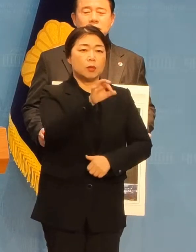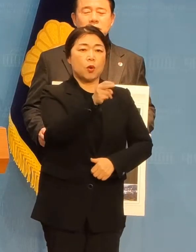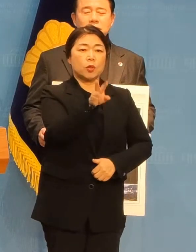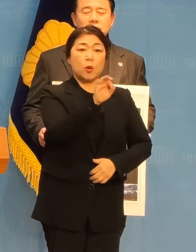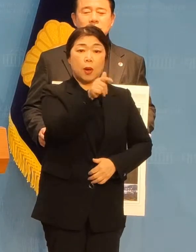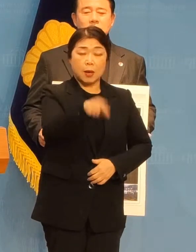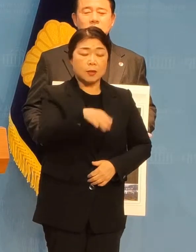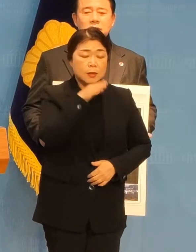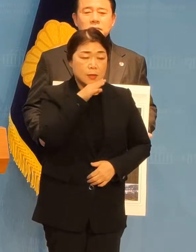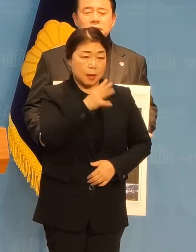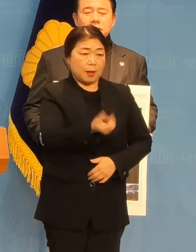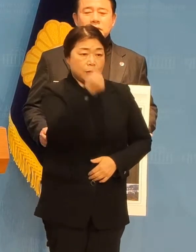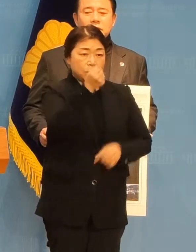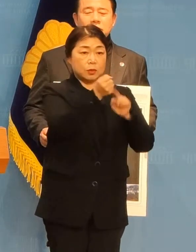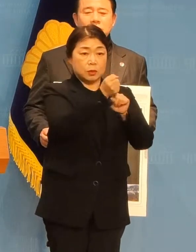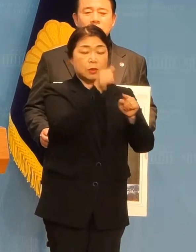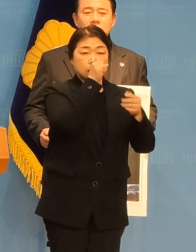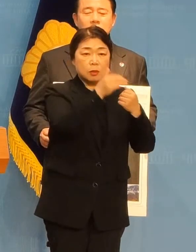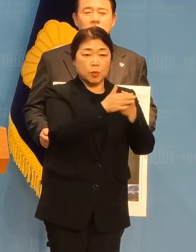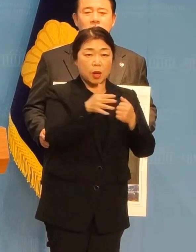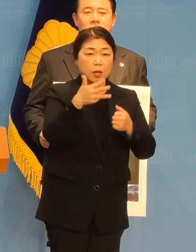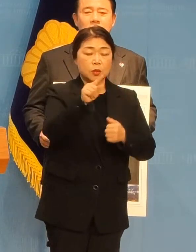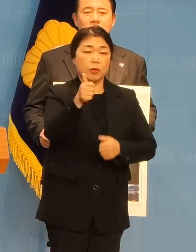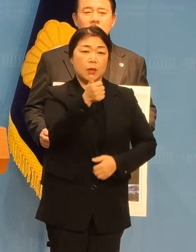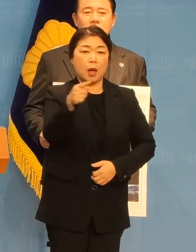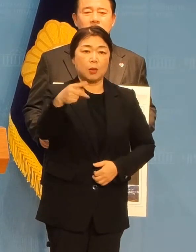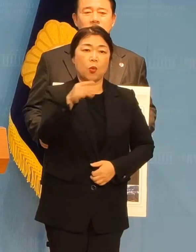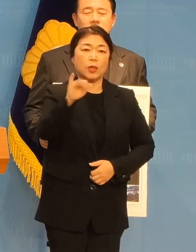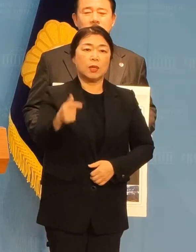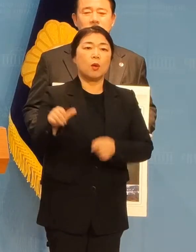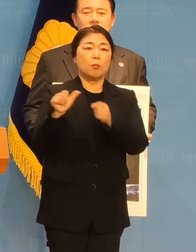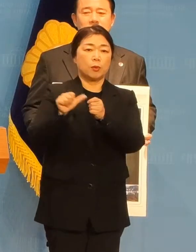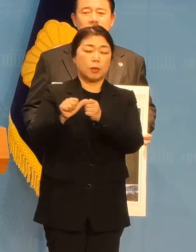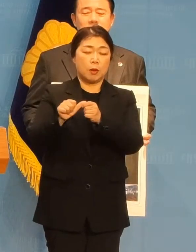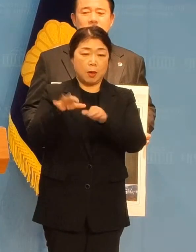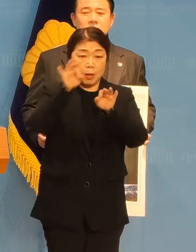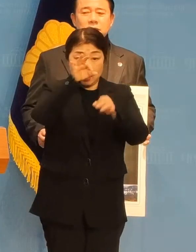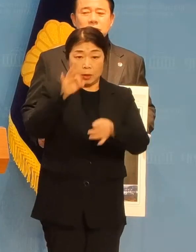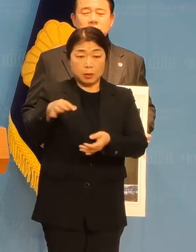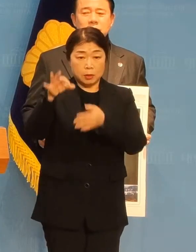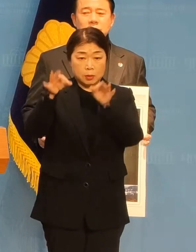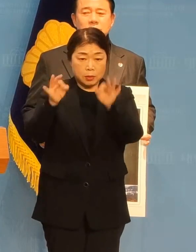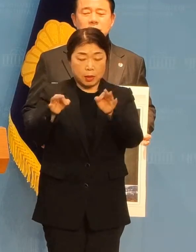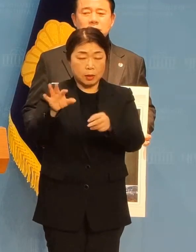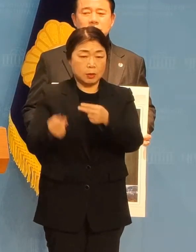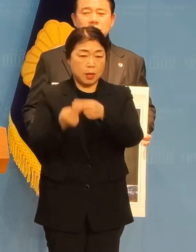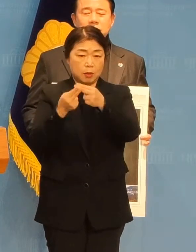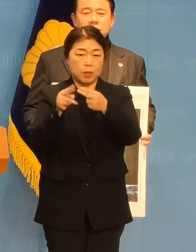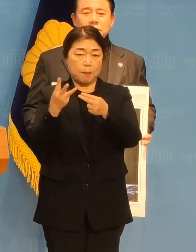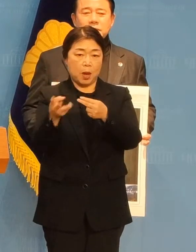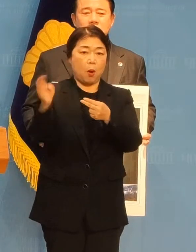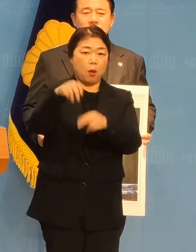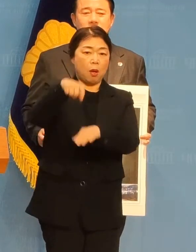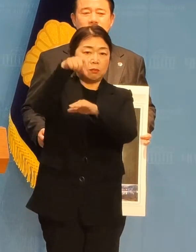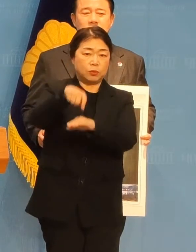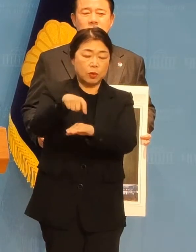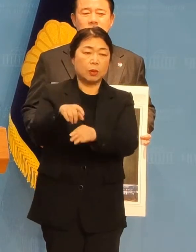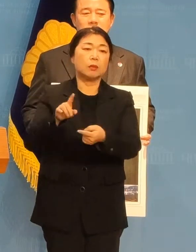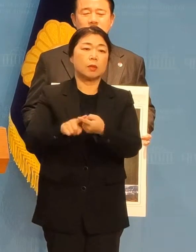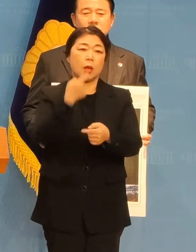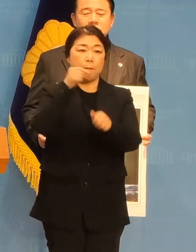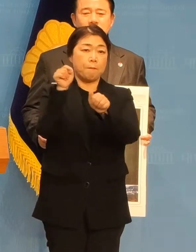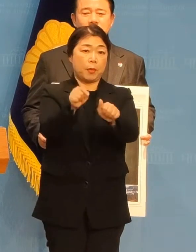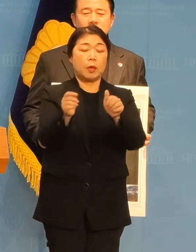소유주인 천화동인 5호의 예금 300억 원에 대한 가압류 한 건을 허가하는 담보 제공